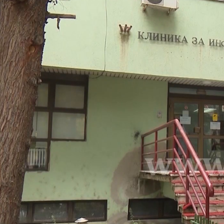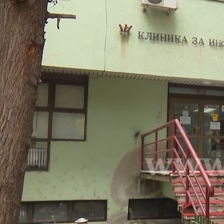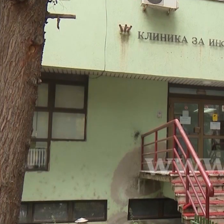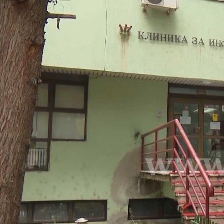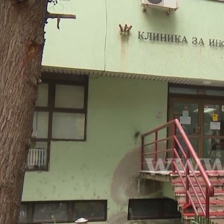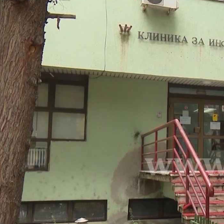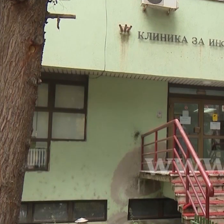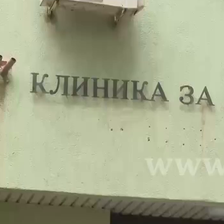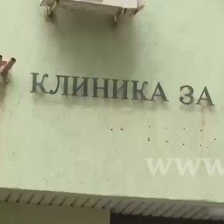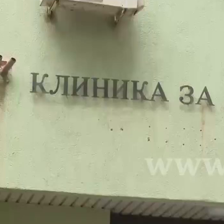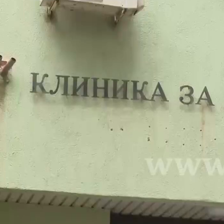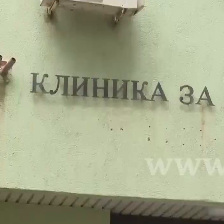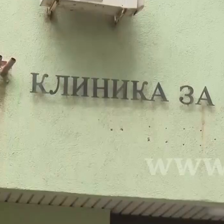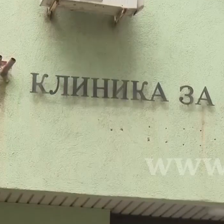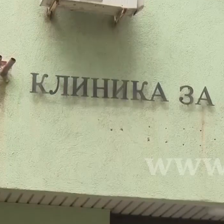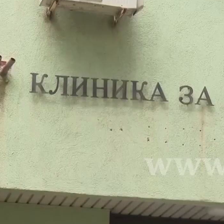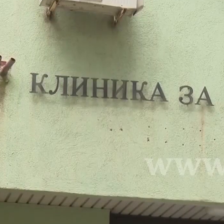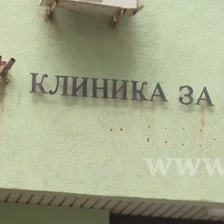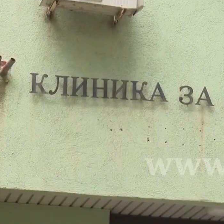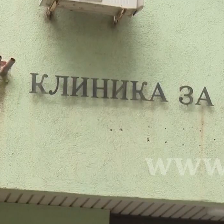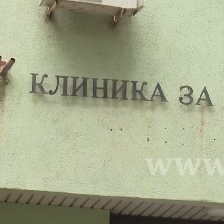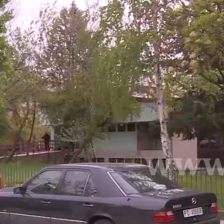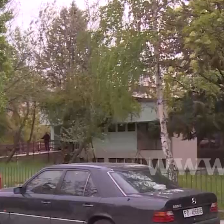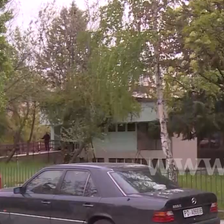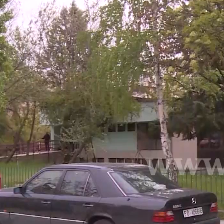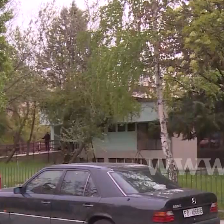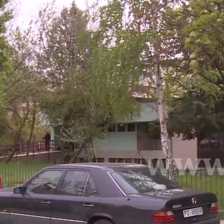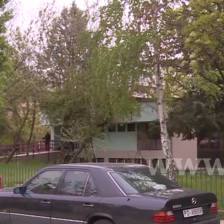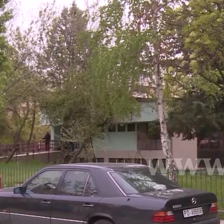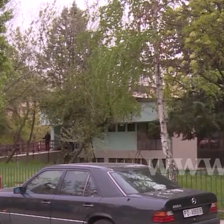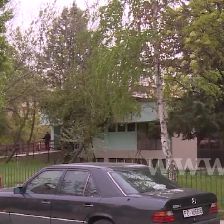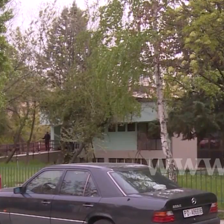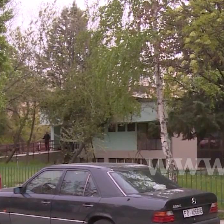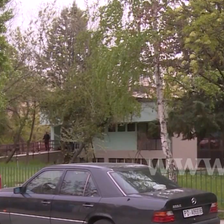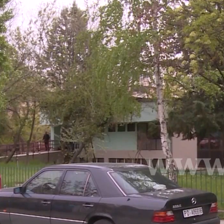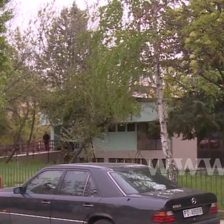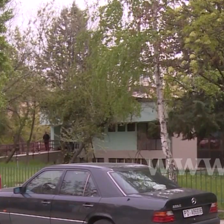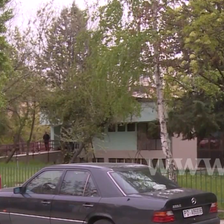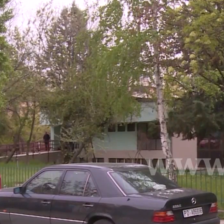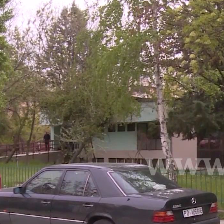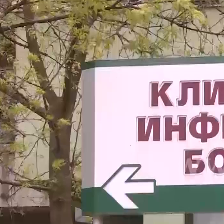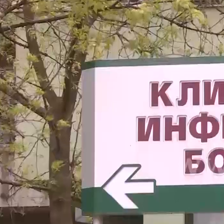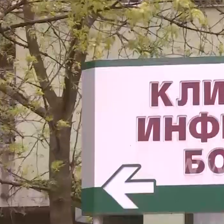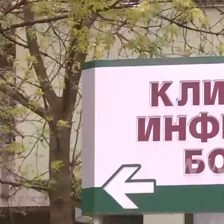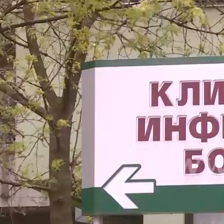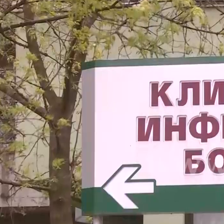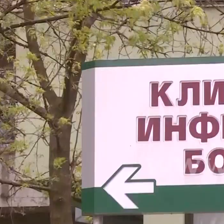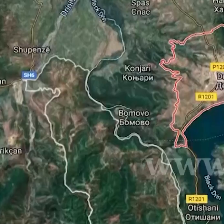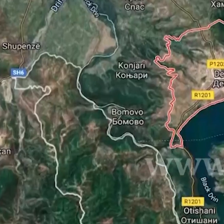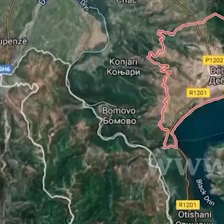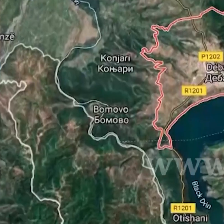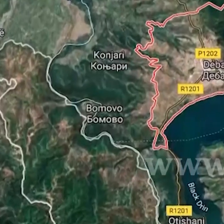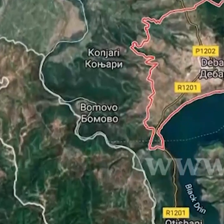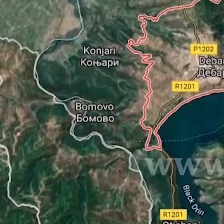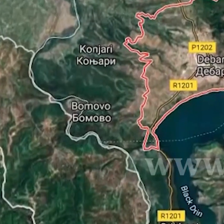Уште 4 нови потврдени случаи со коронавируса, вкупниот број во Македонија достигна 35. Од 35 заразени, 24 се